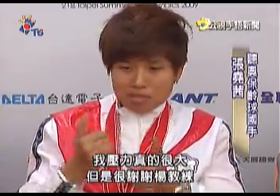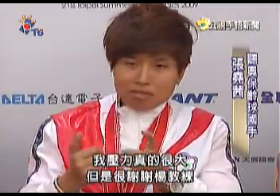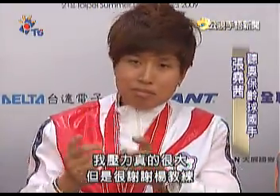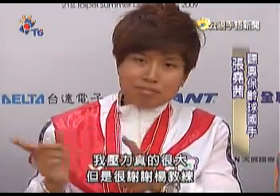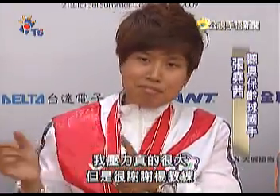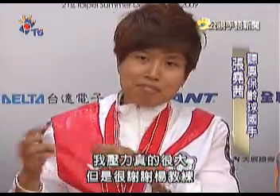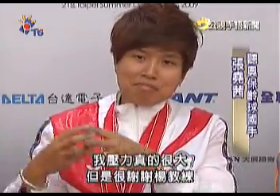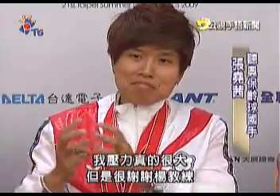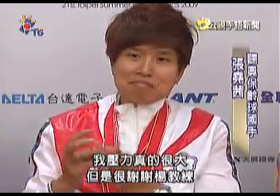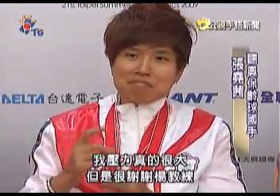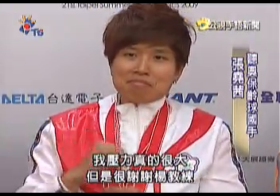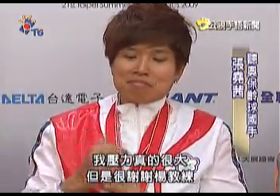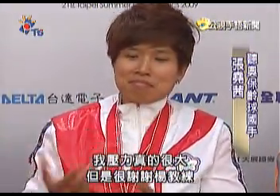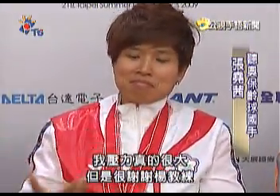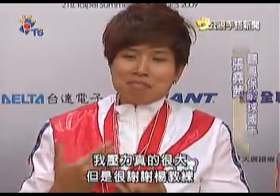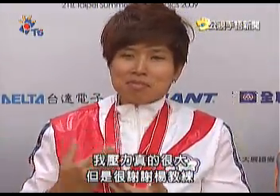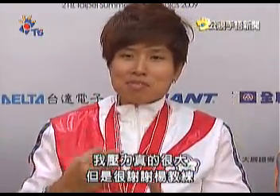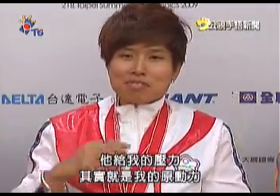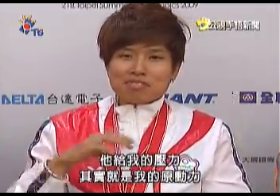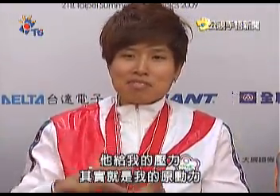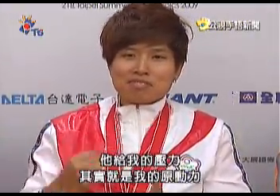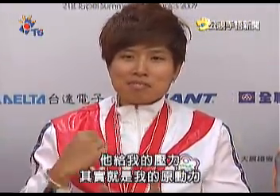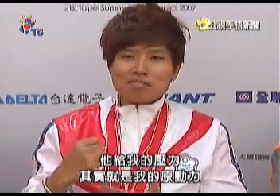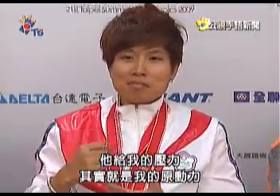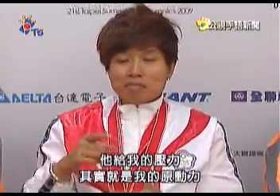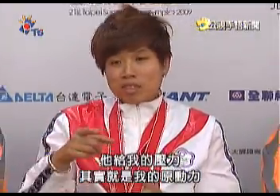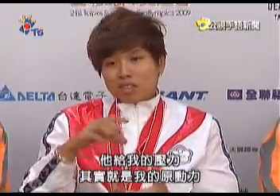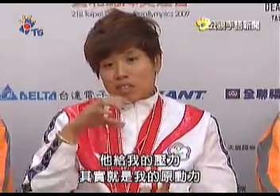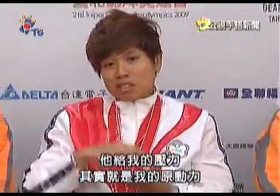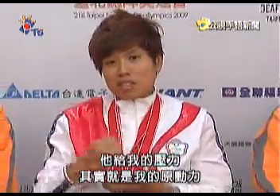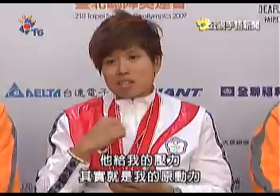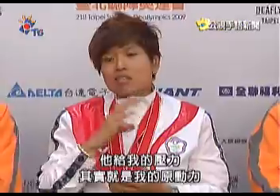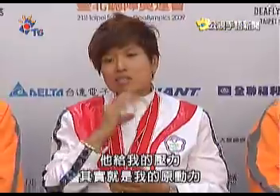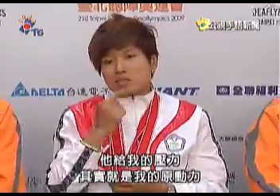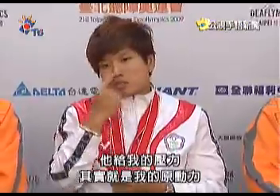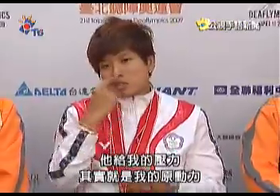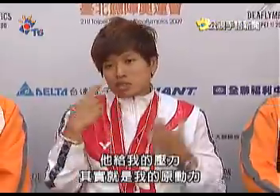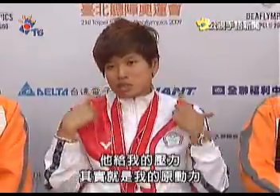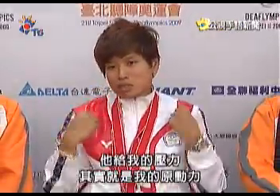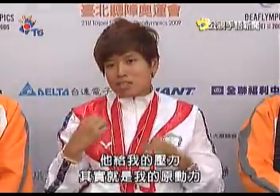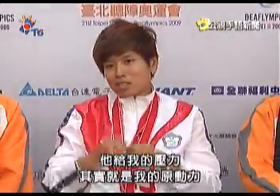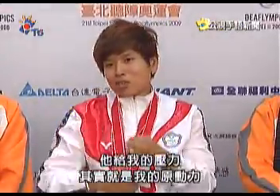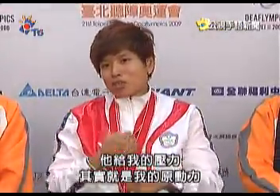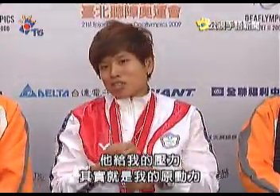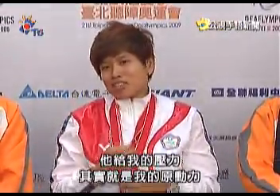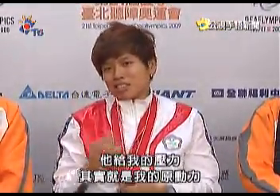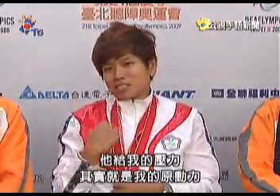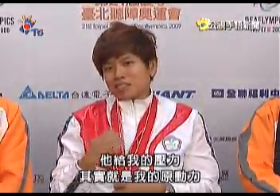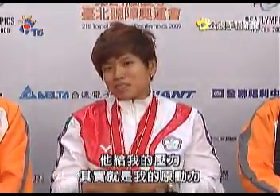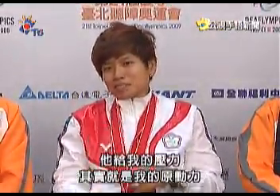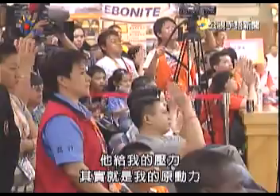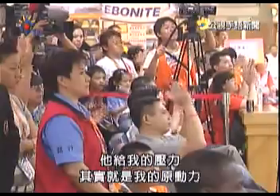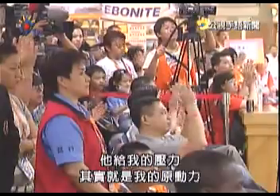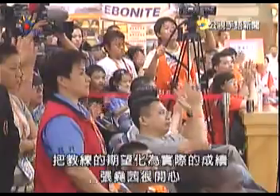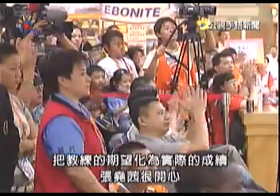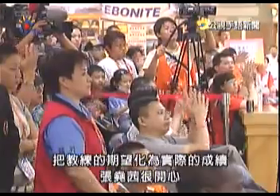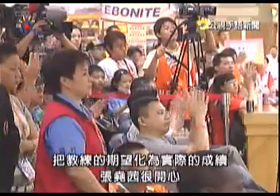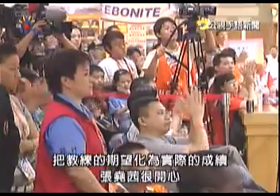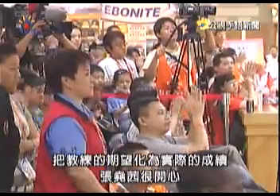很谢谢杨教练，他给我的压力其实就是我的原动力。 把教练的